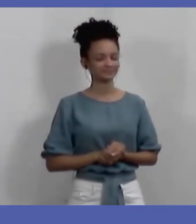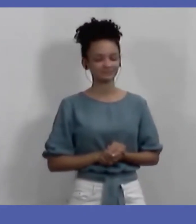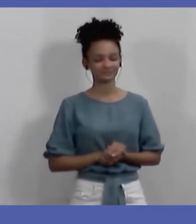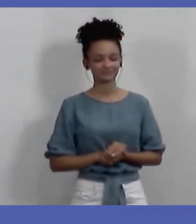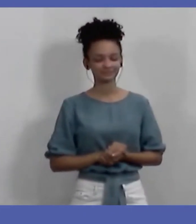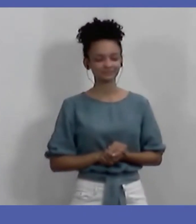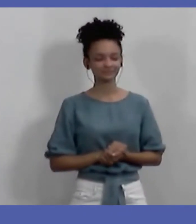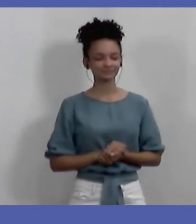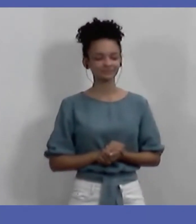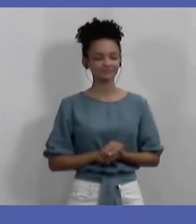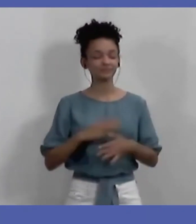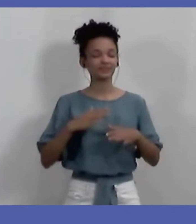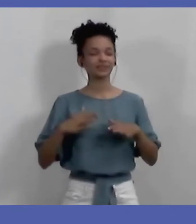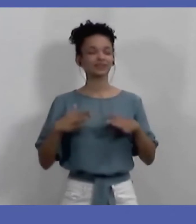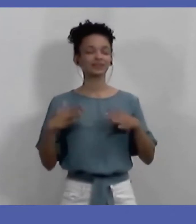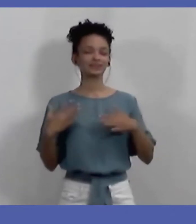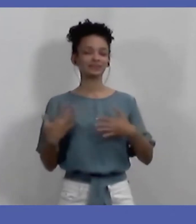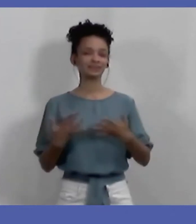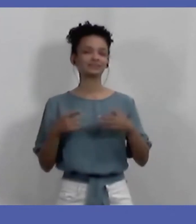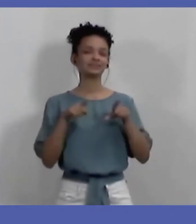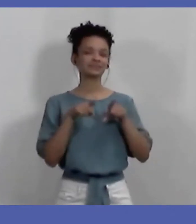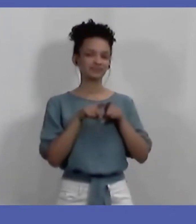Aí também, né, capítulo